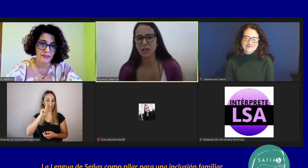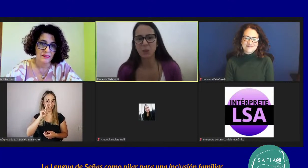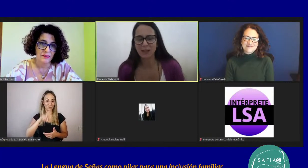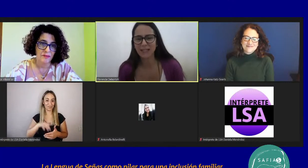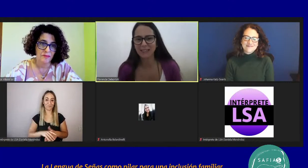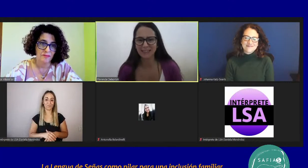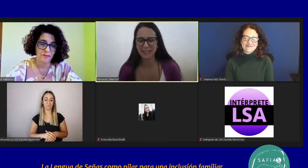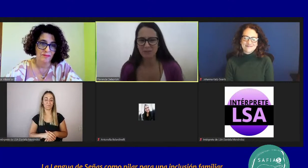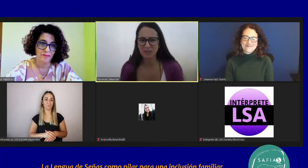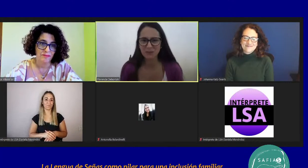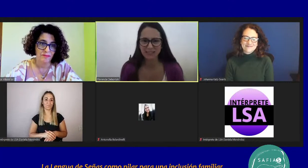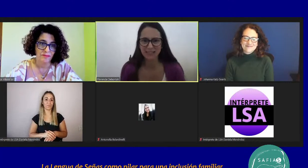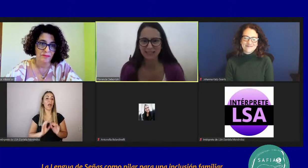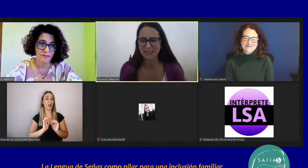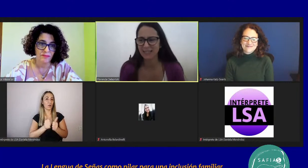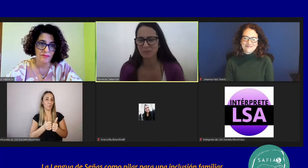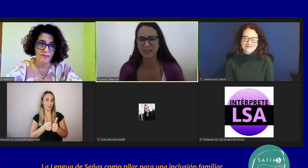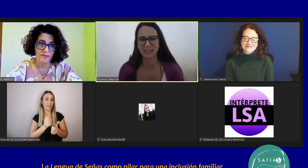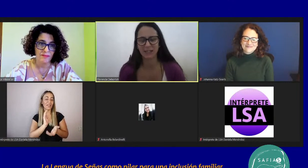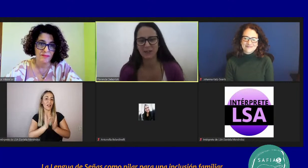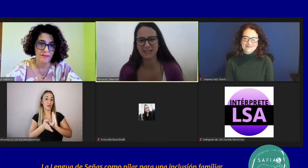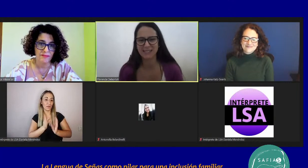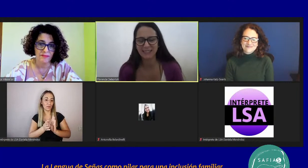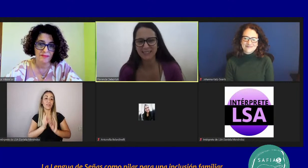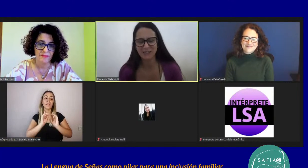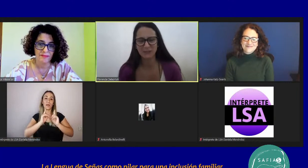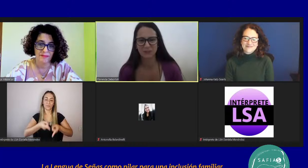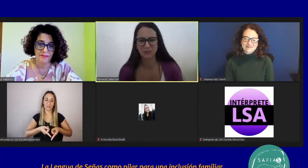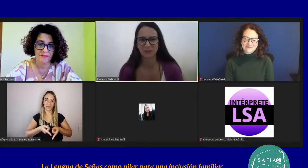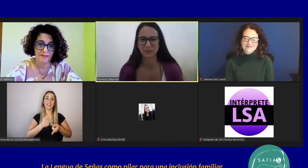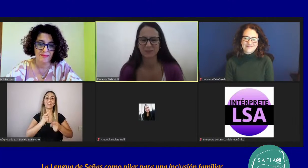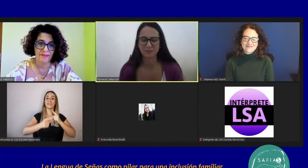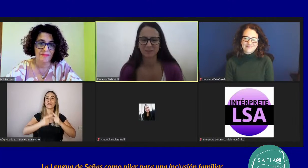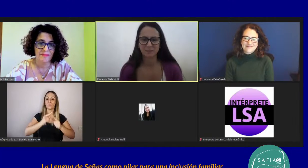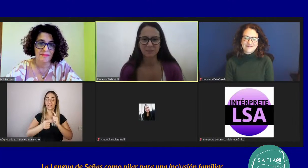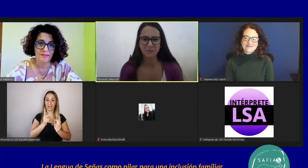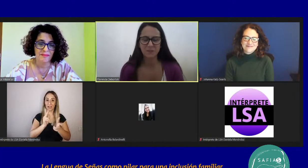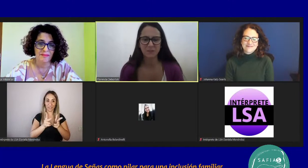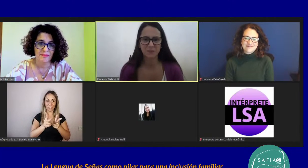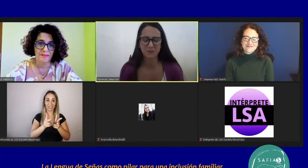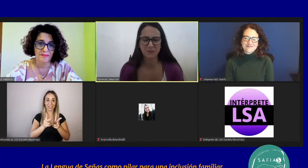Soy acompañante terapéutica, intérprete de lengua de señas.